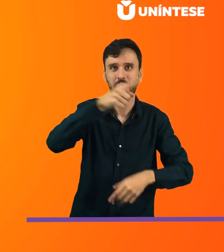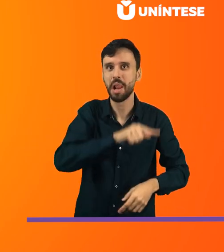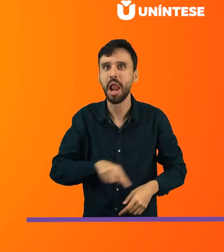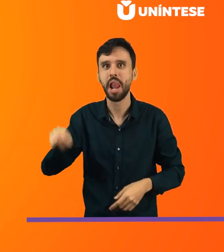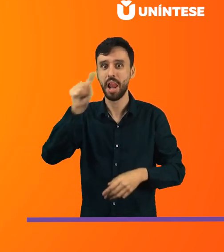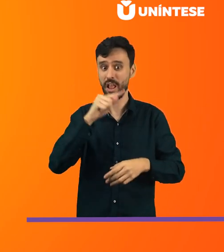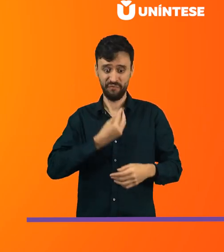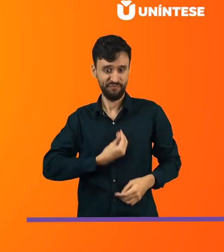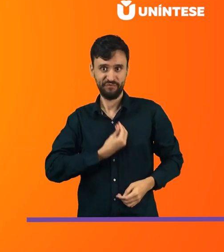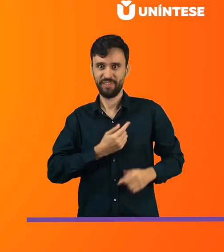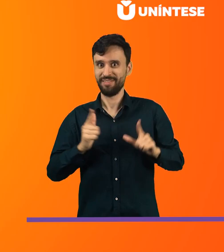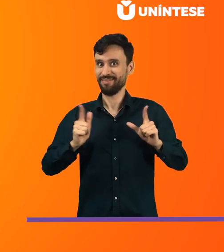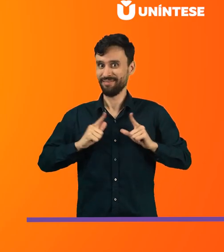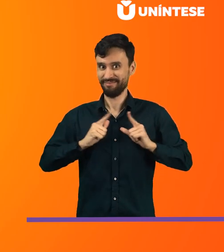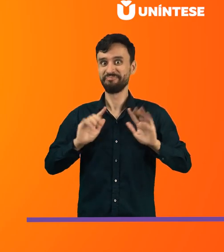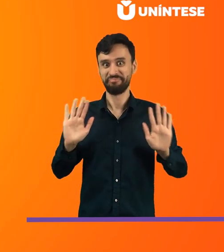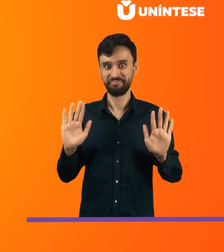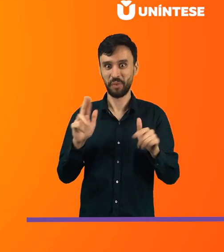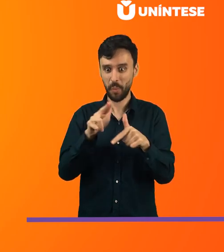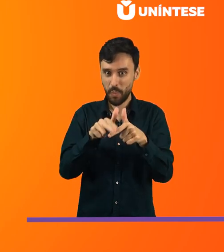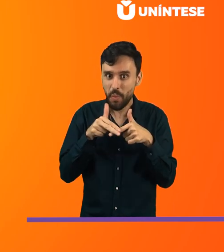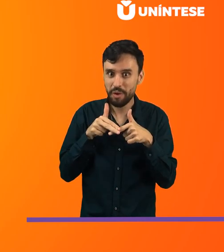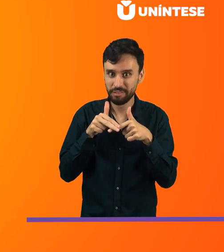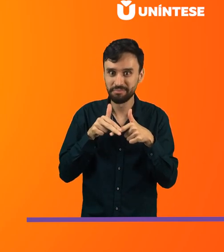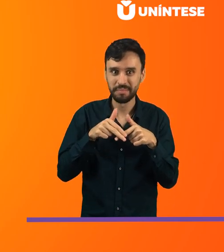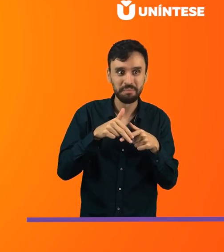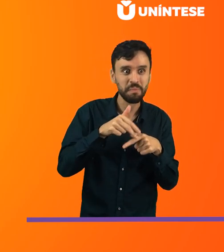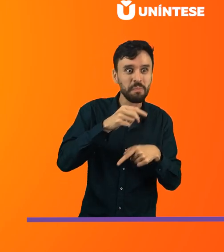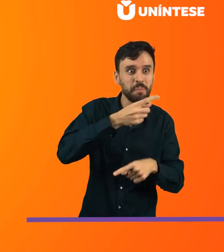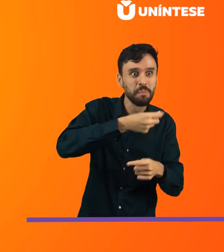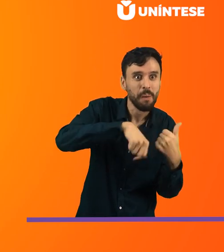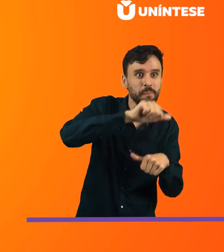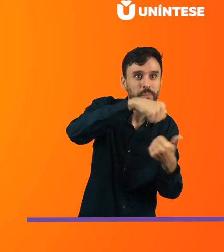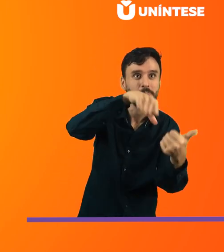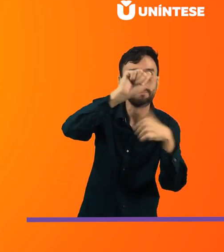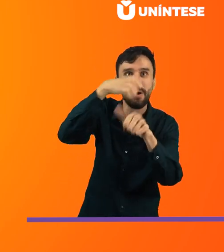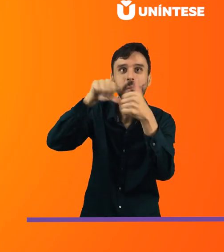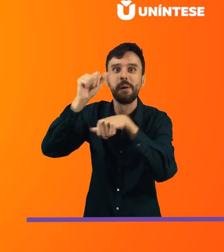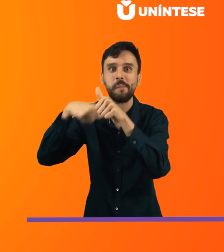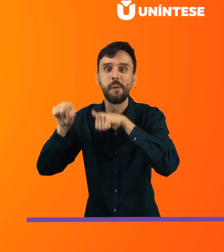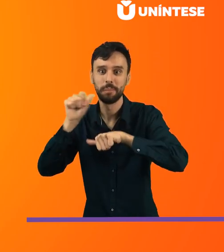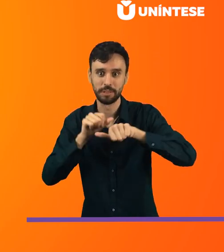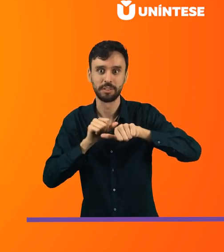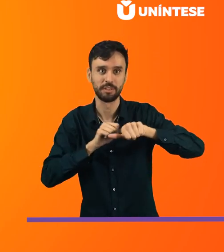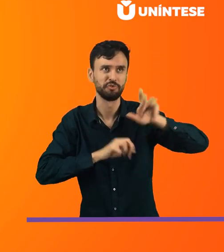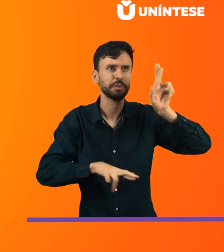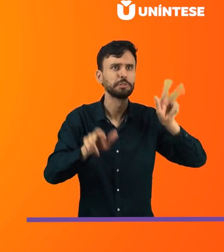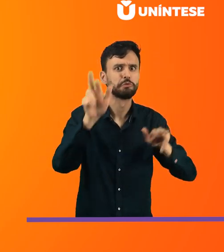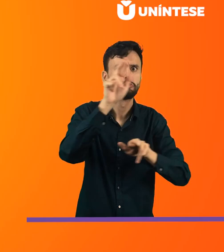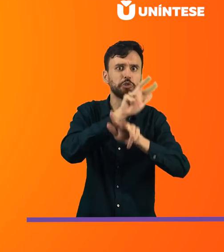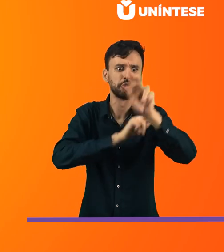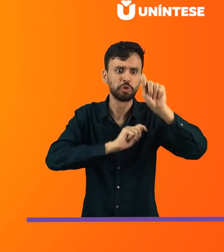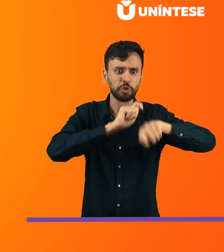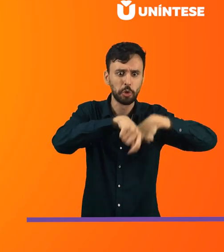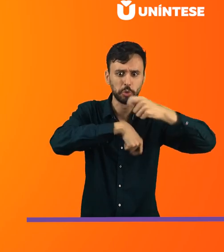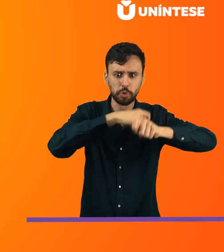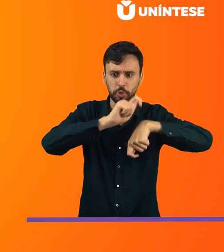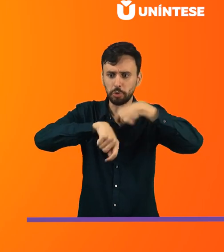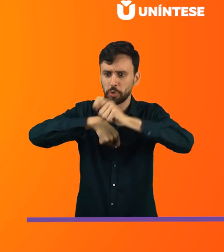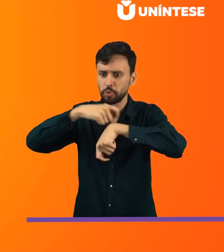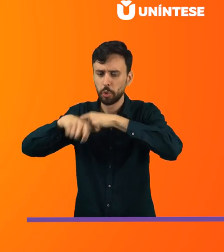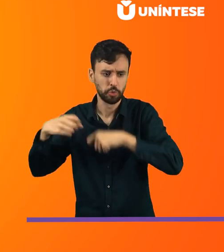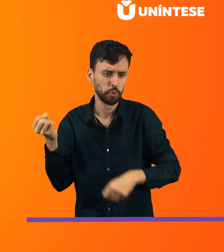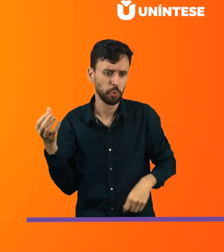todas as línguas de sinais são vivas também. Então, estão sempre em constante mudança. Estão sempre